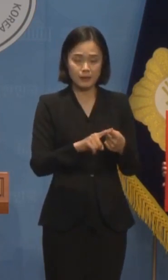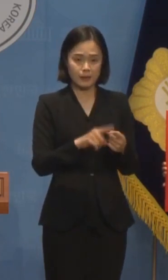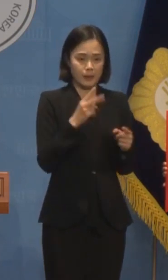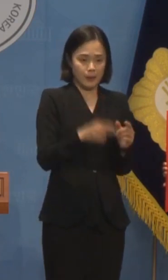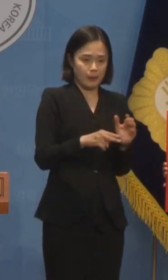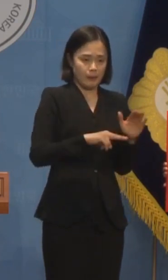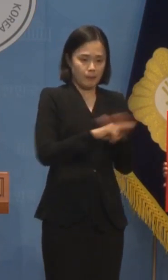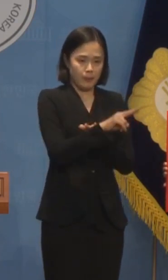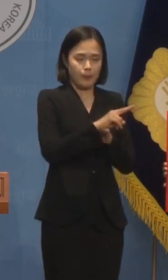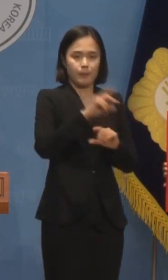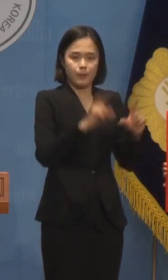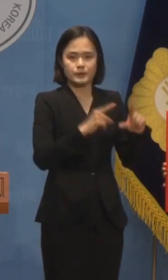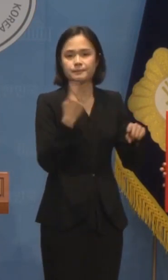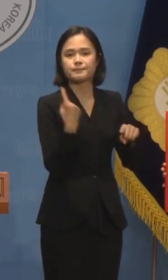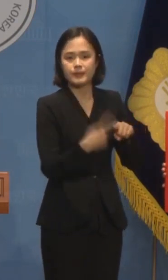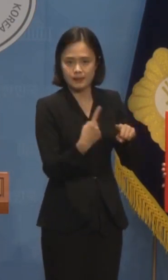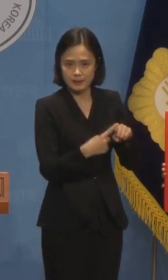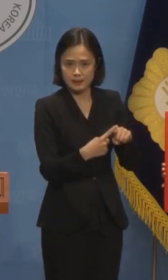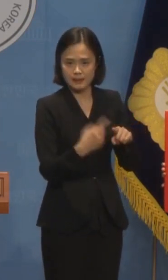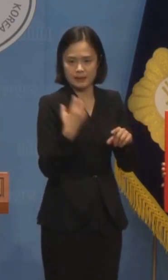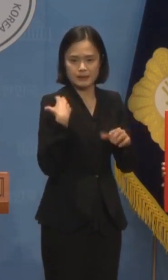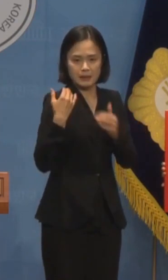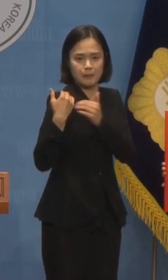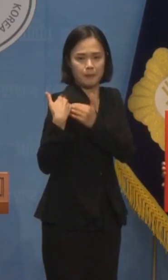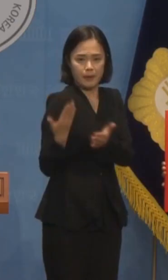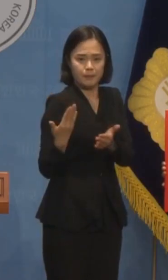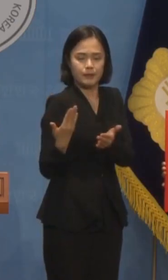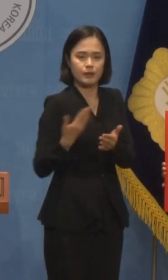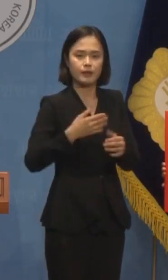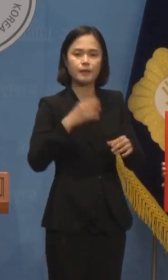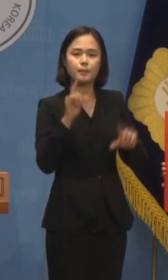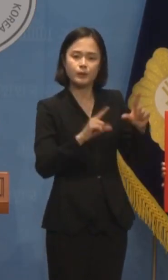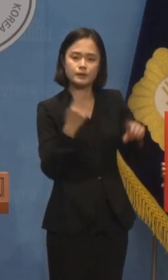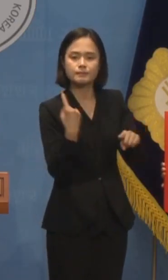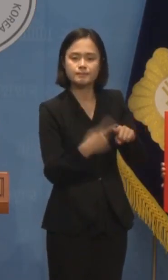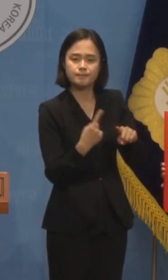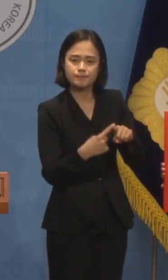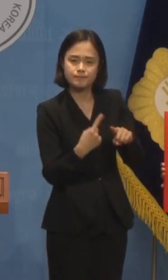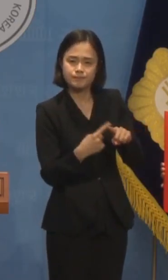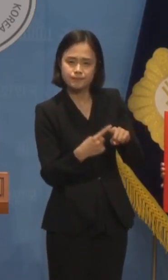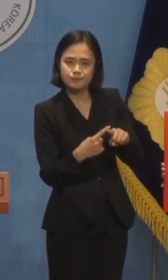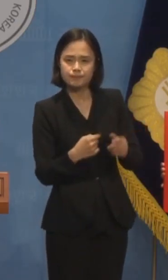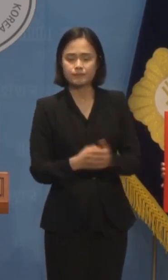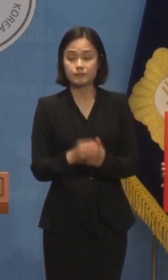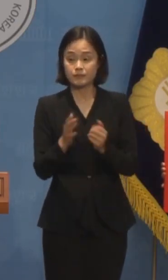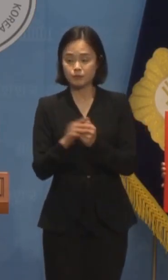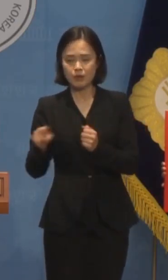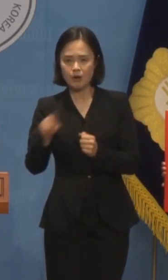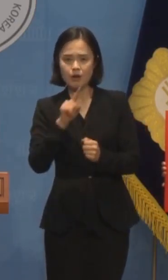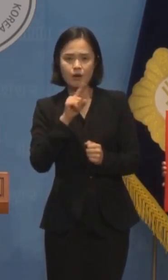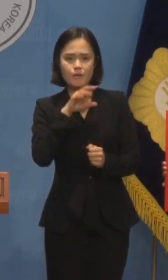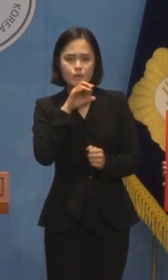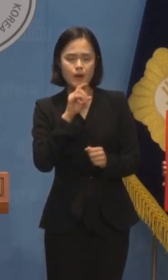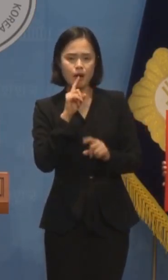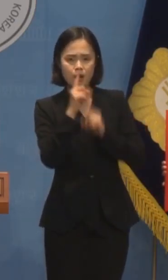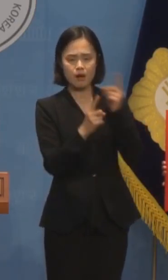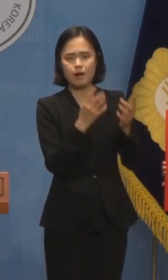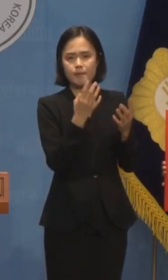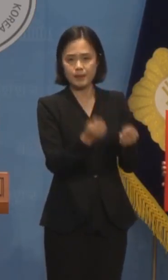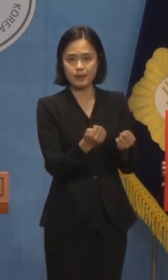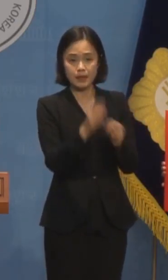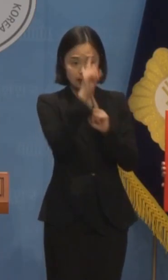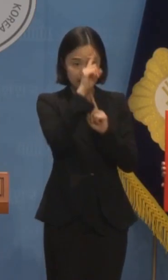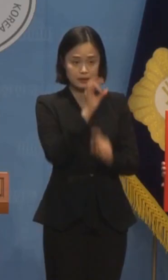위기 모면과 책임 회피에 불과하다는 비판 여론이 거셉니다. 사태 해결을 위해 이영경